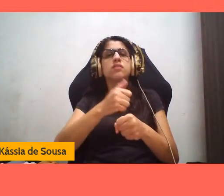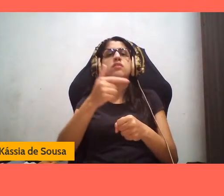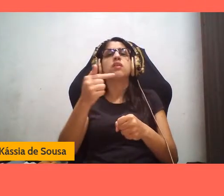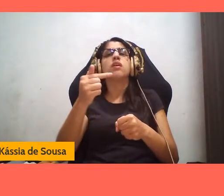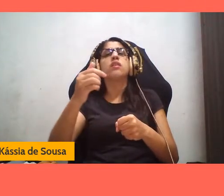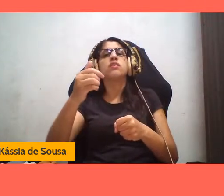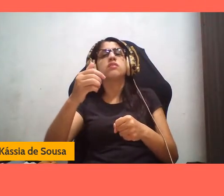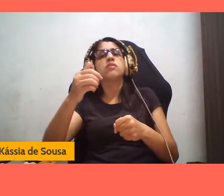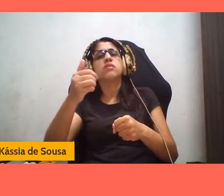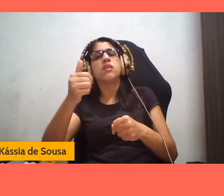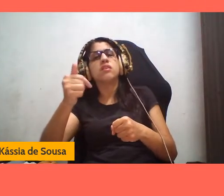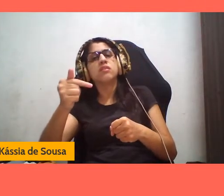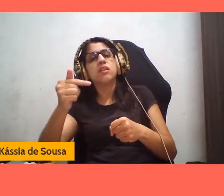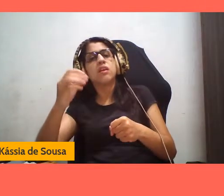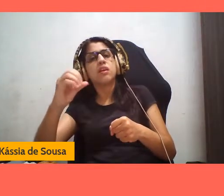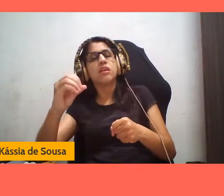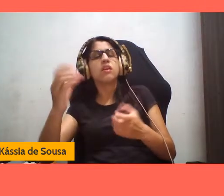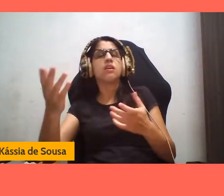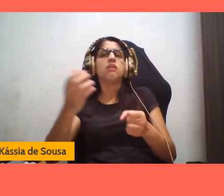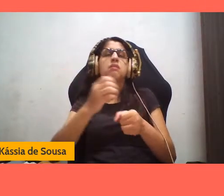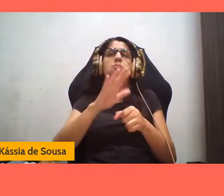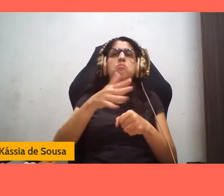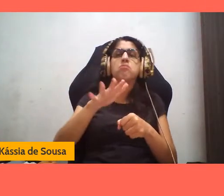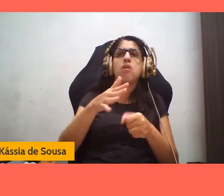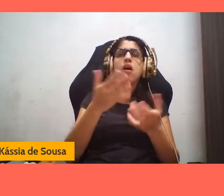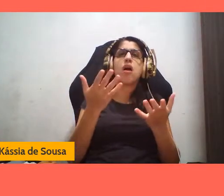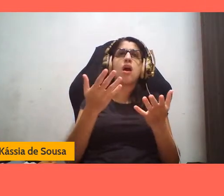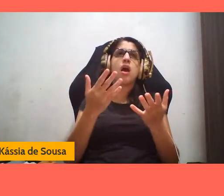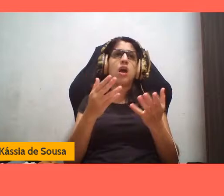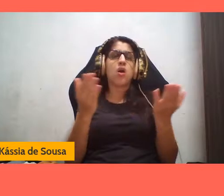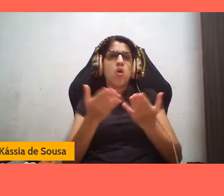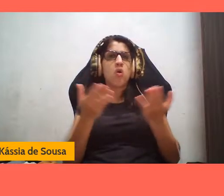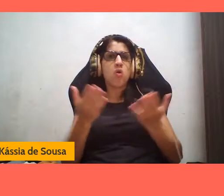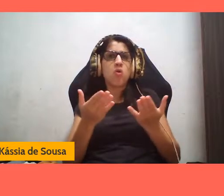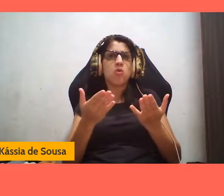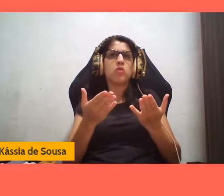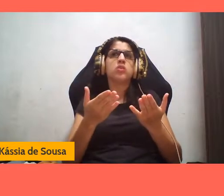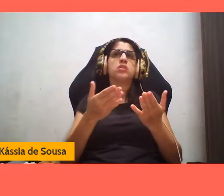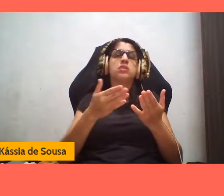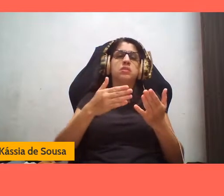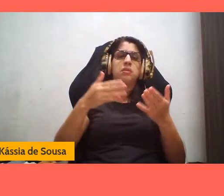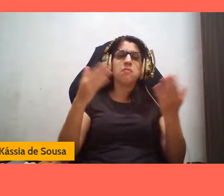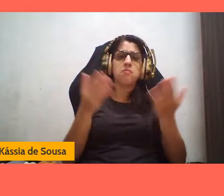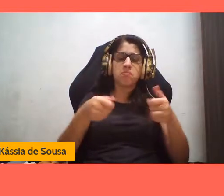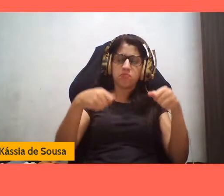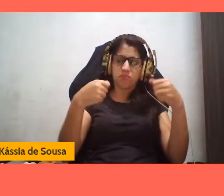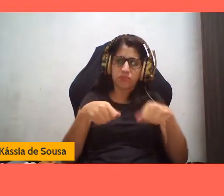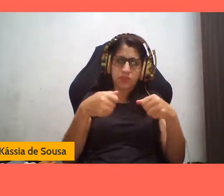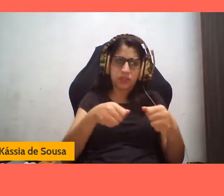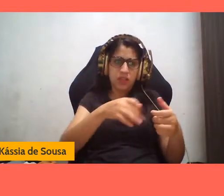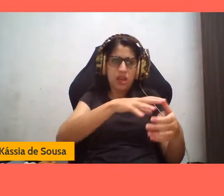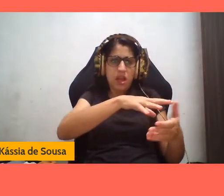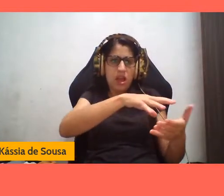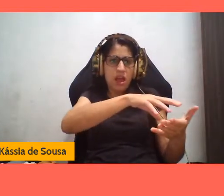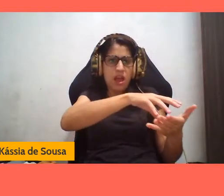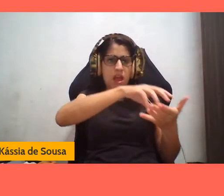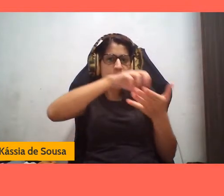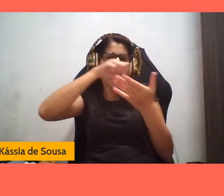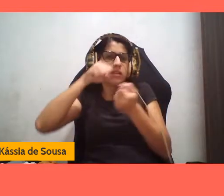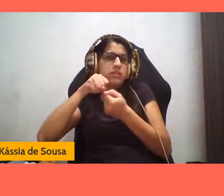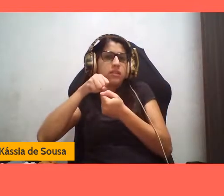hoje merecem resgate. Eu cito uns cinco que eu acho que são muito